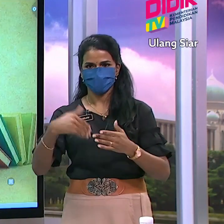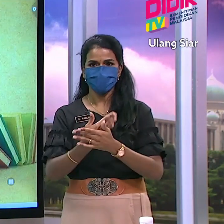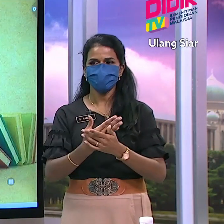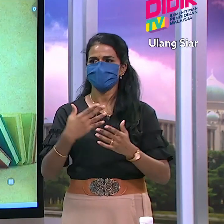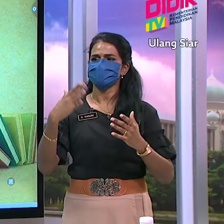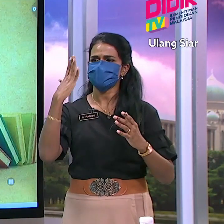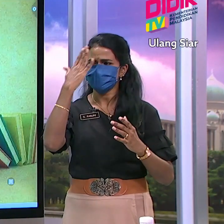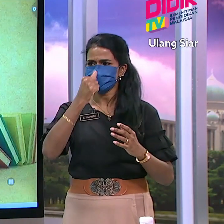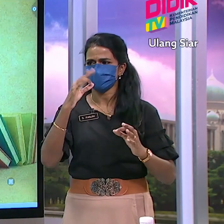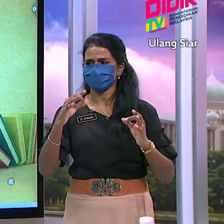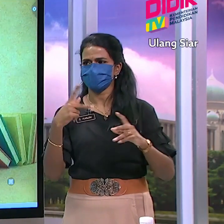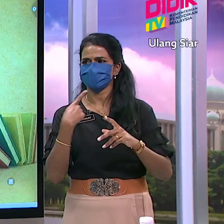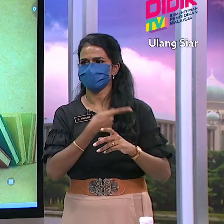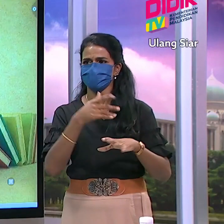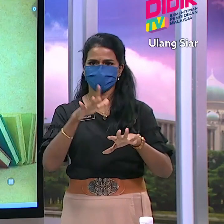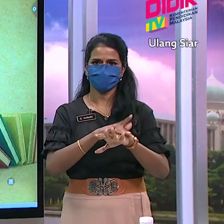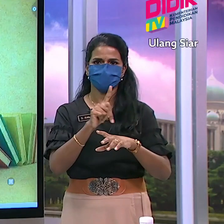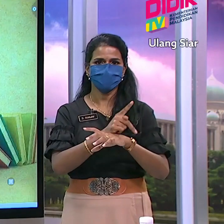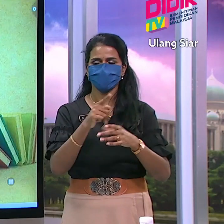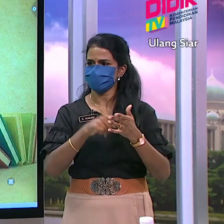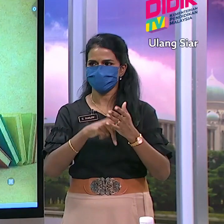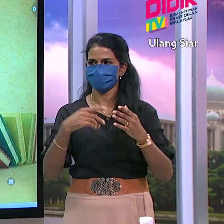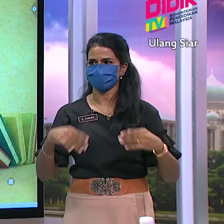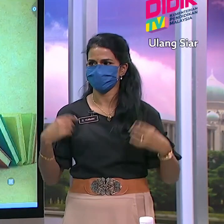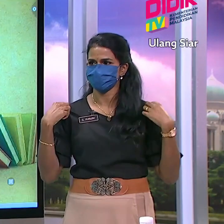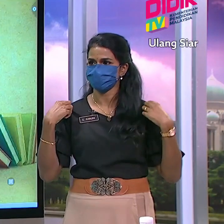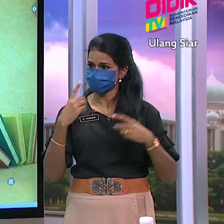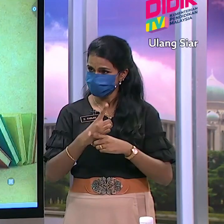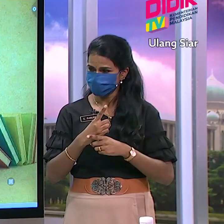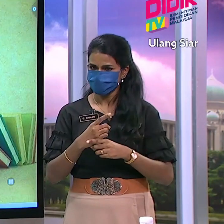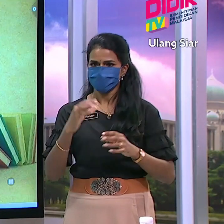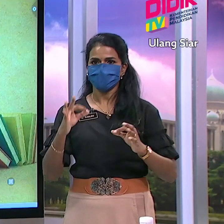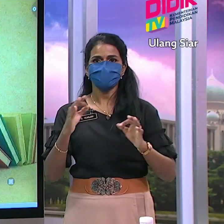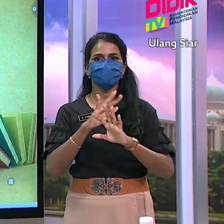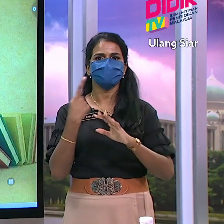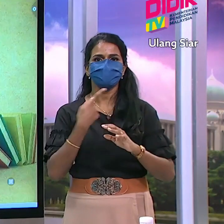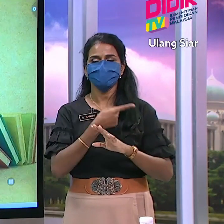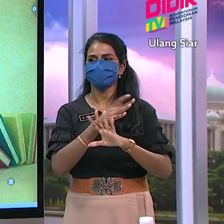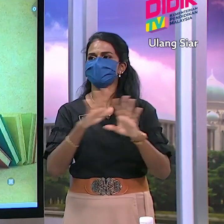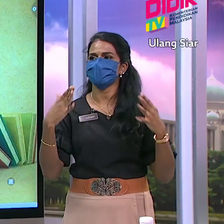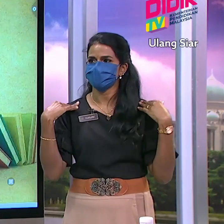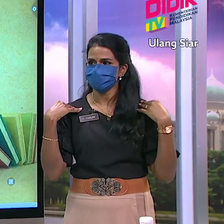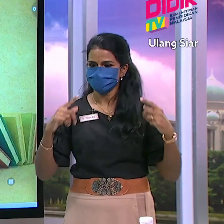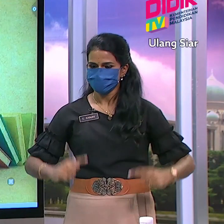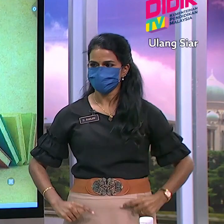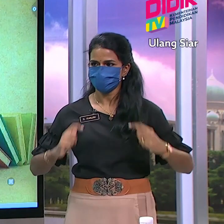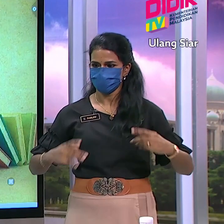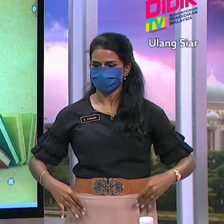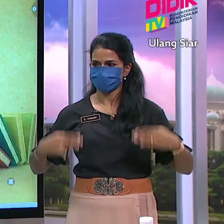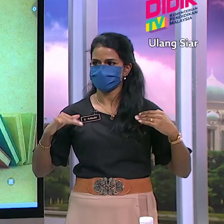Baru cantik kalau kita pakai apa-apa baju. Betul? Betul, betul. Kalau kita tidak ada tubuh badan